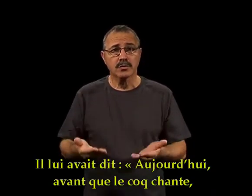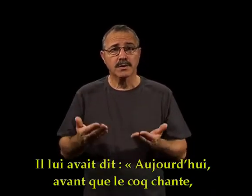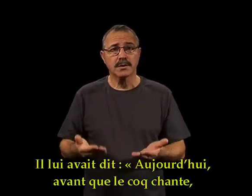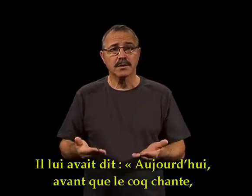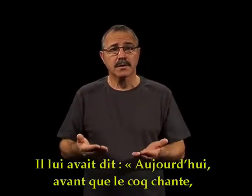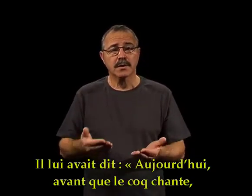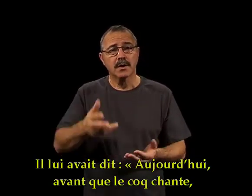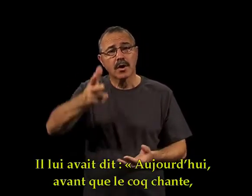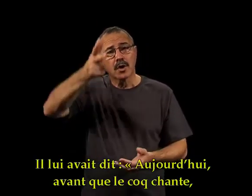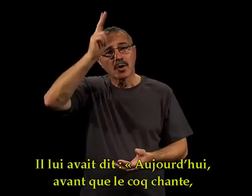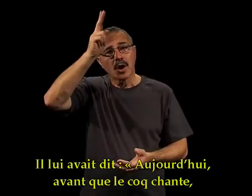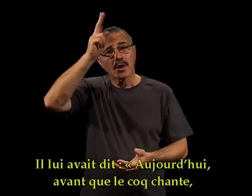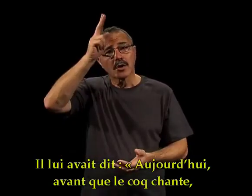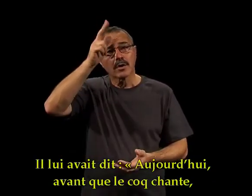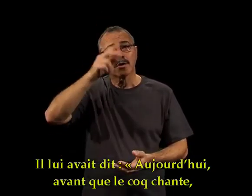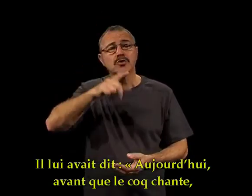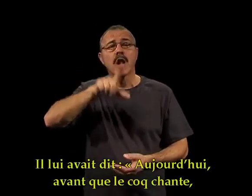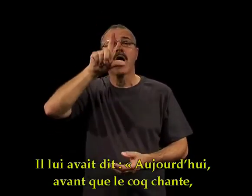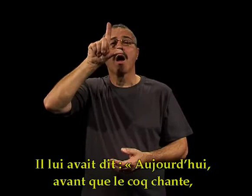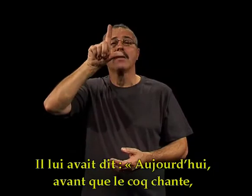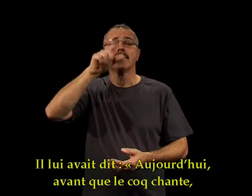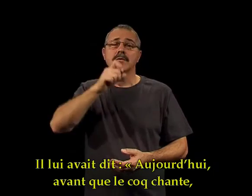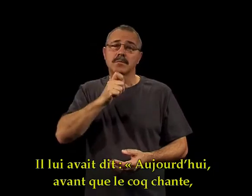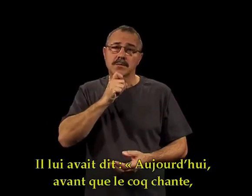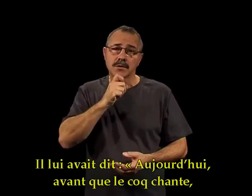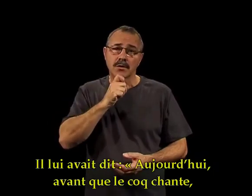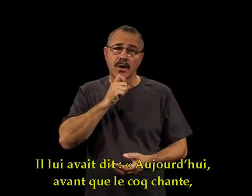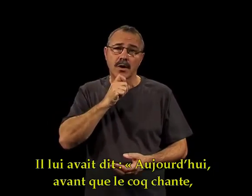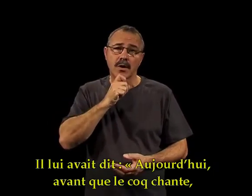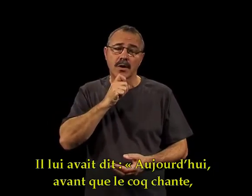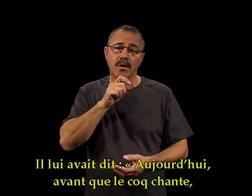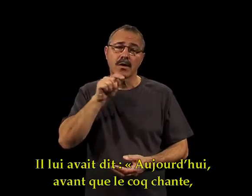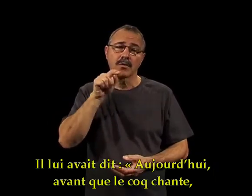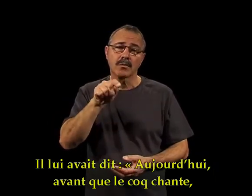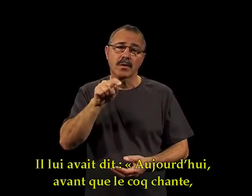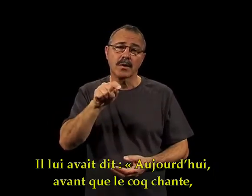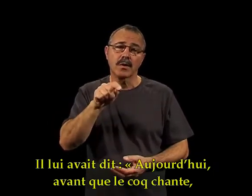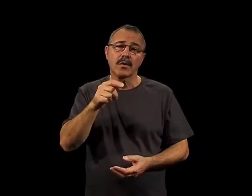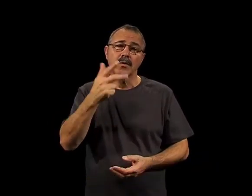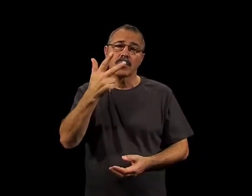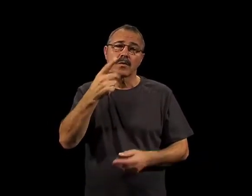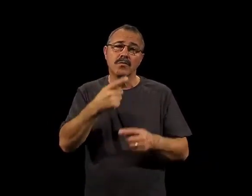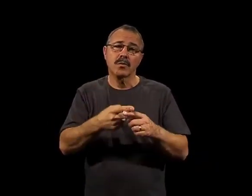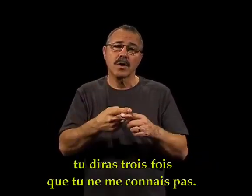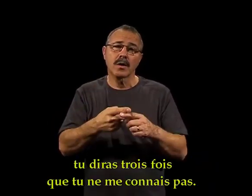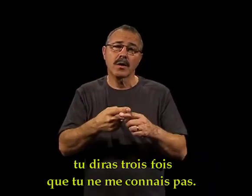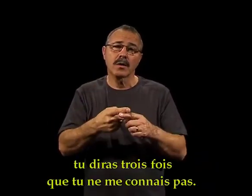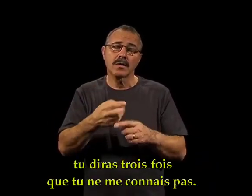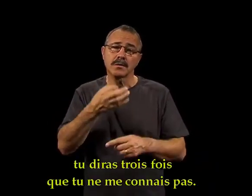Il lui avait dit: « Aujourd'hui, avant que le coq chante, tu diras 3 fois que tu ne me